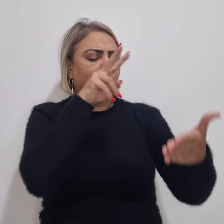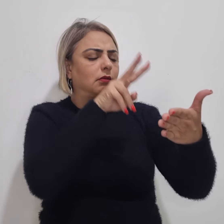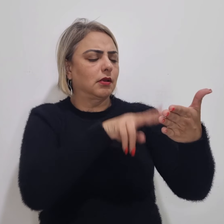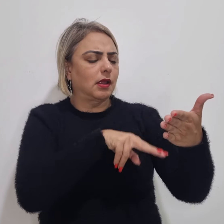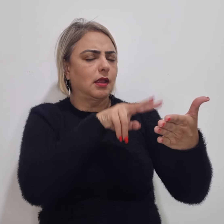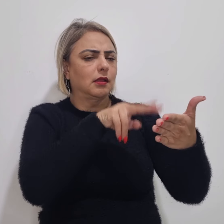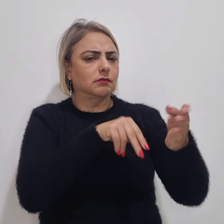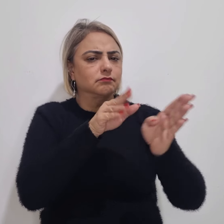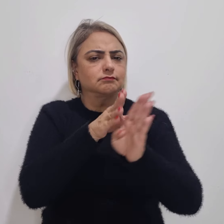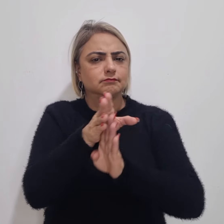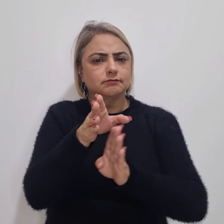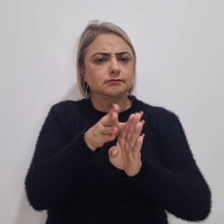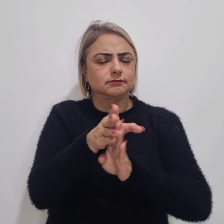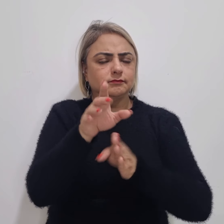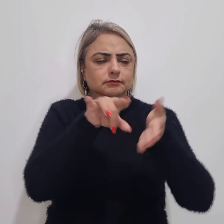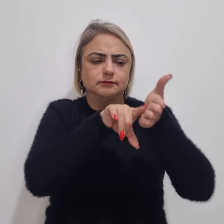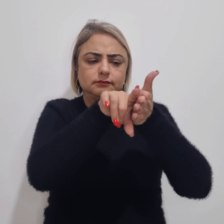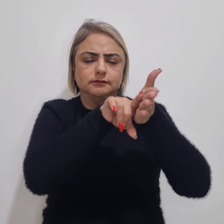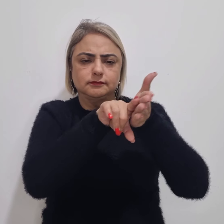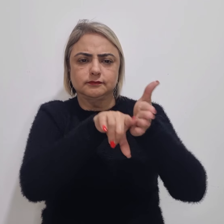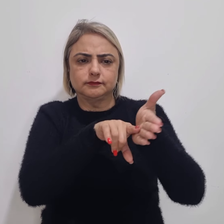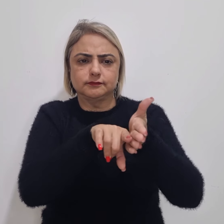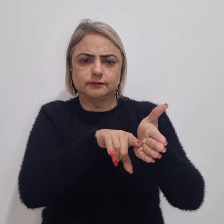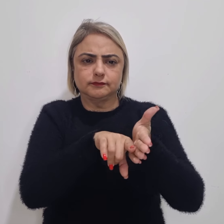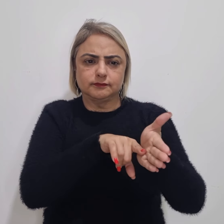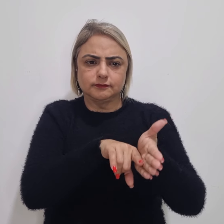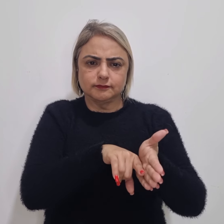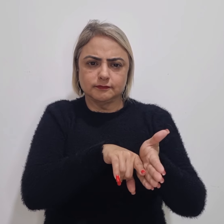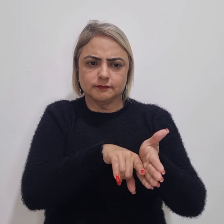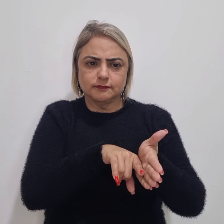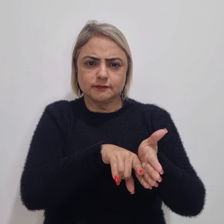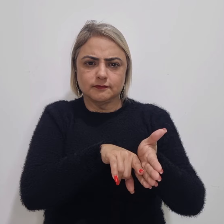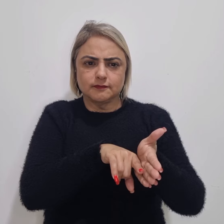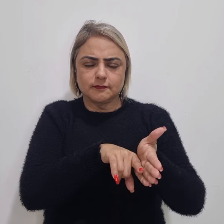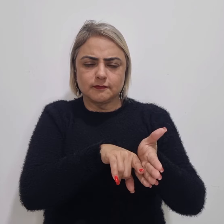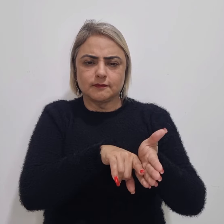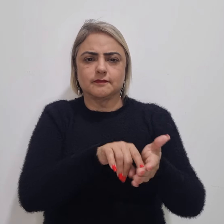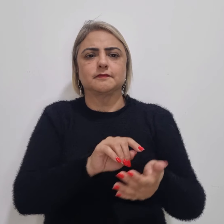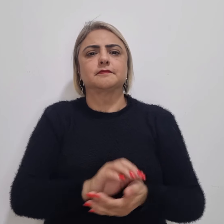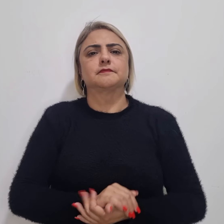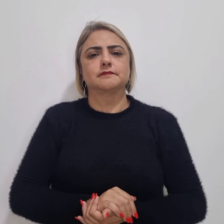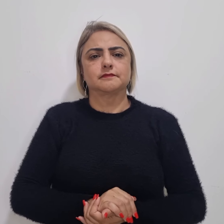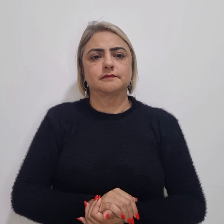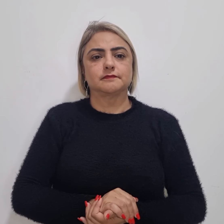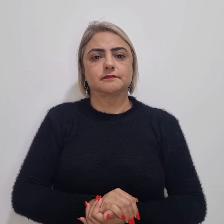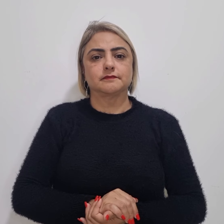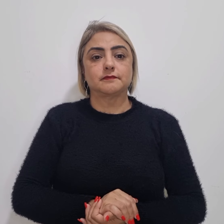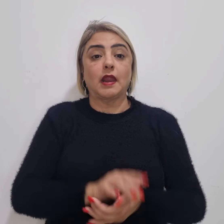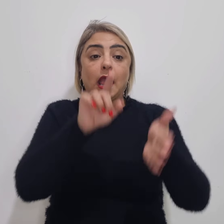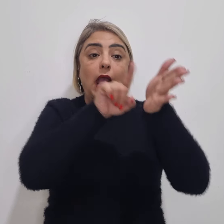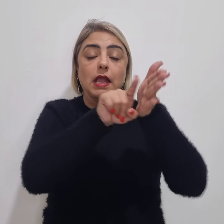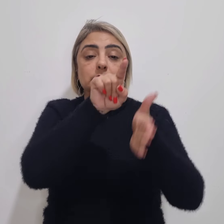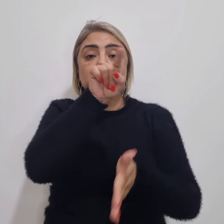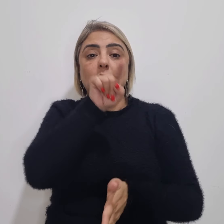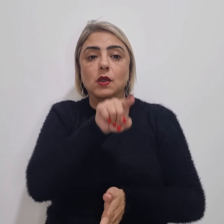orientações da pesquisa descendo o cursor para baixo. As perguntas estarão